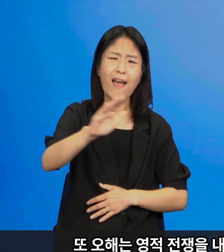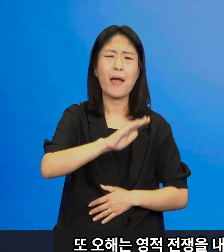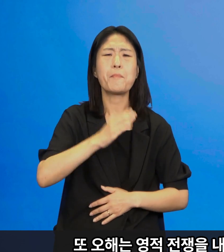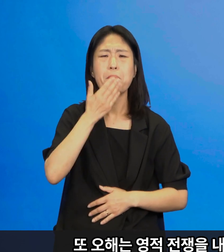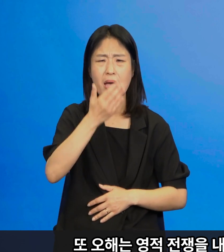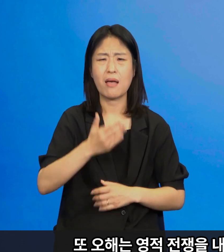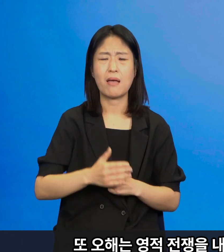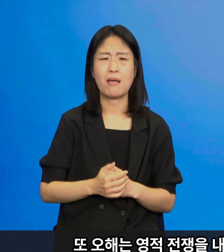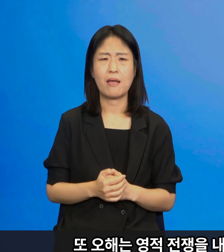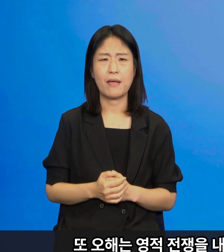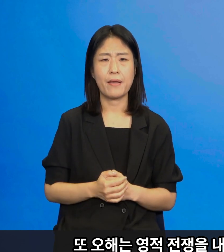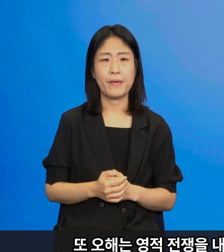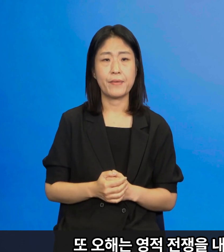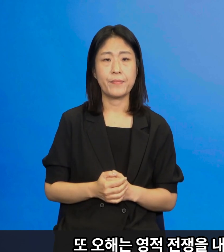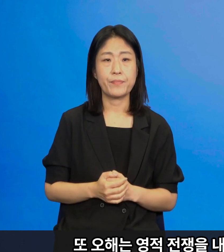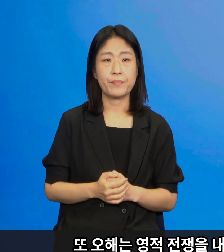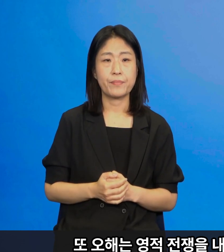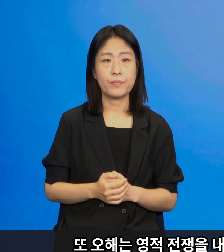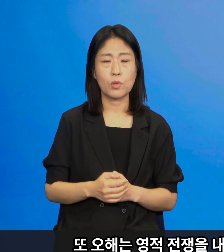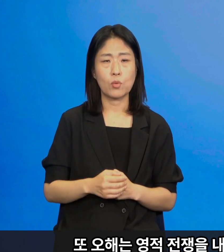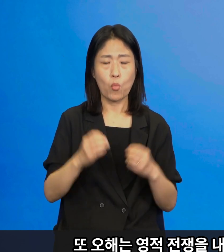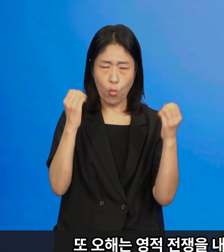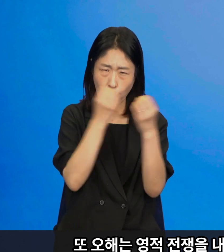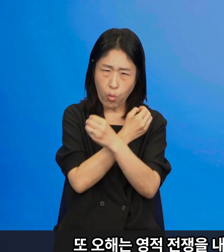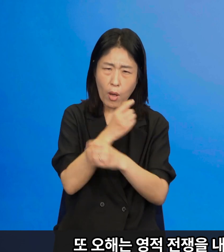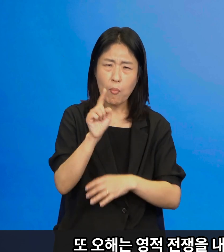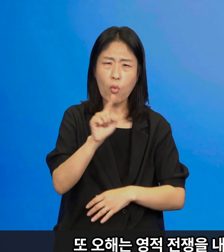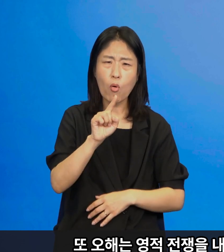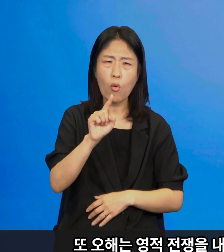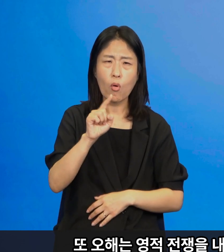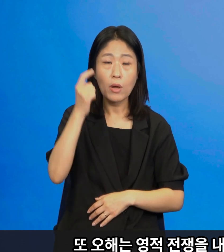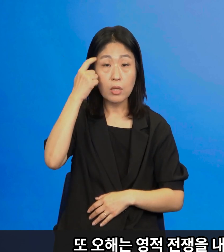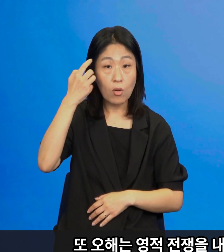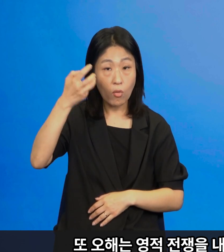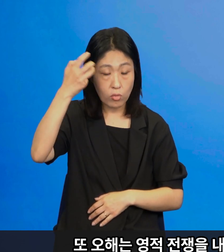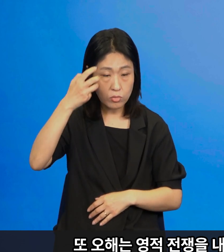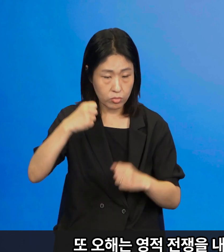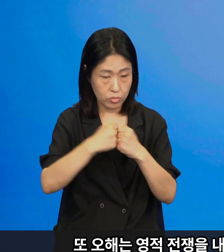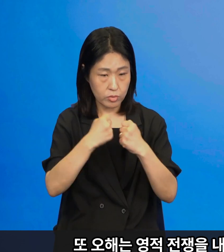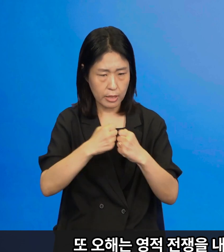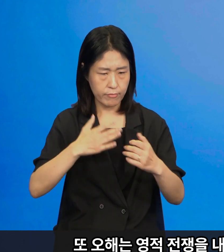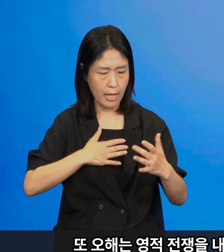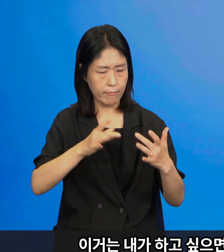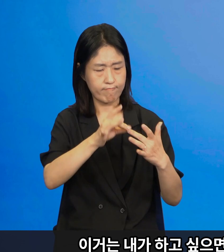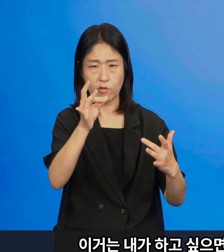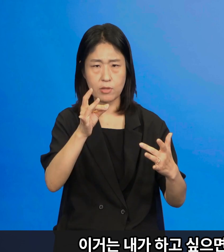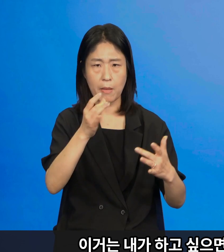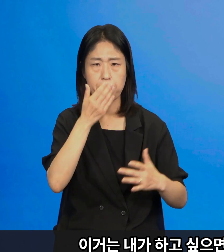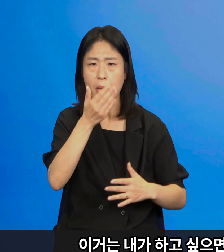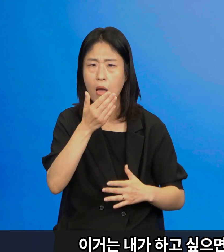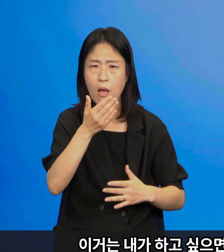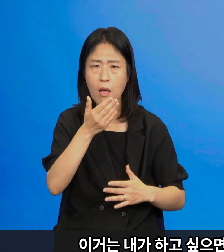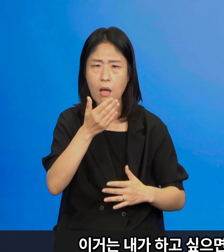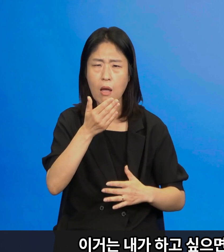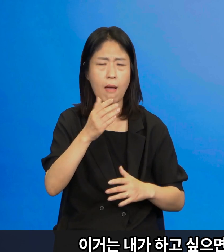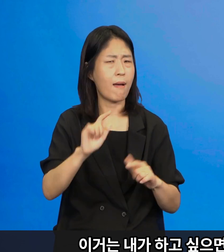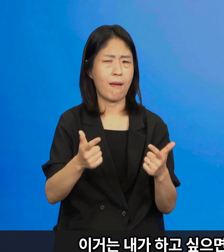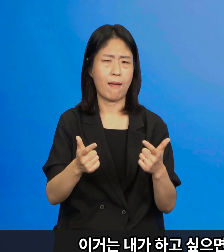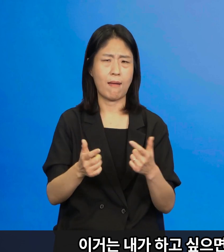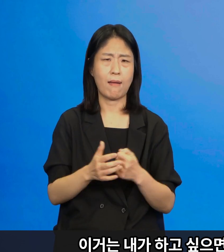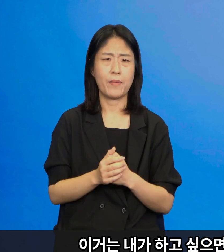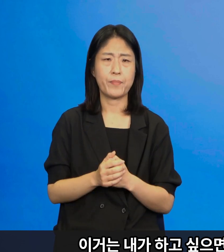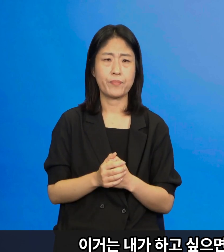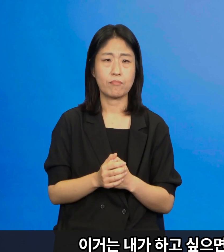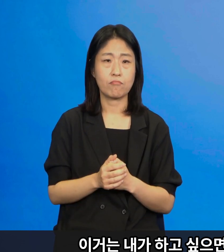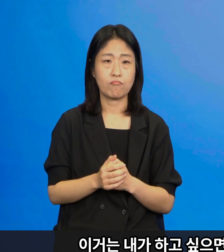또 오해는 영적 전쟁을 내가 선택할 수 있다고 생각해요. 이거는 내가 하고 싶으면 하고 안